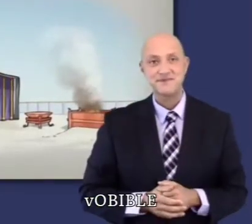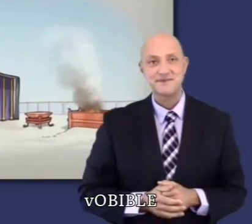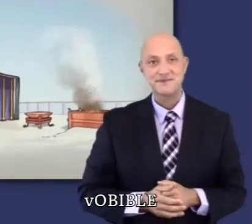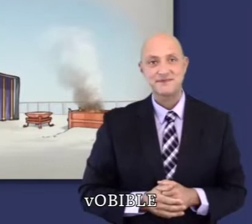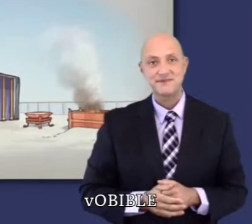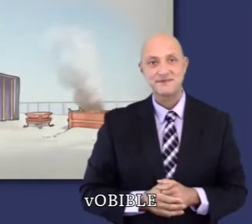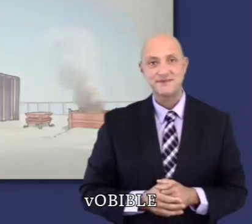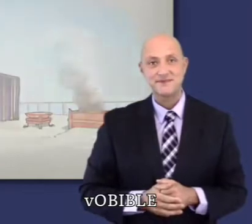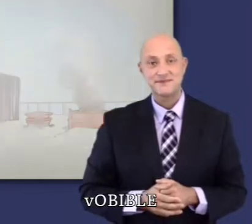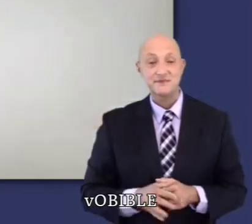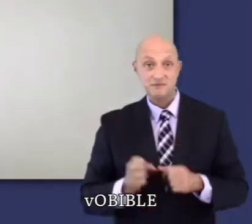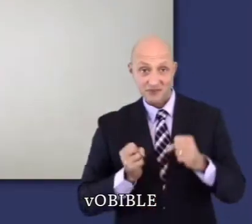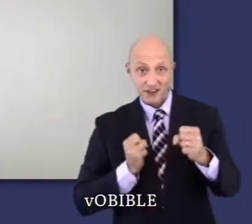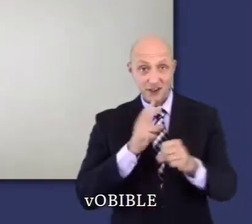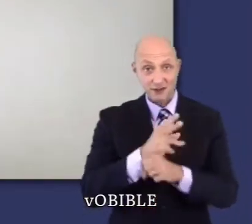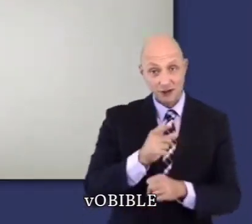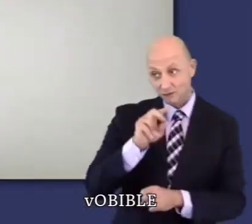remplit.